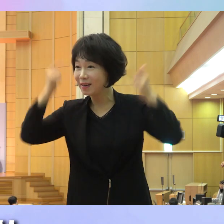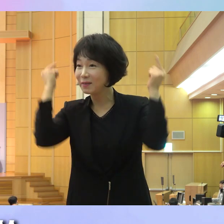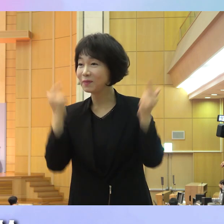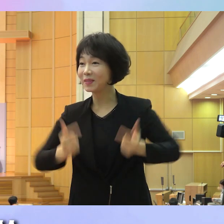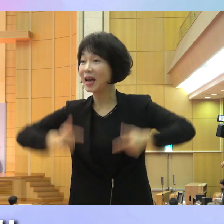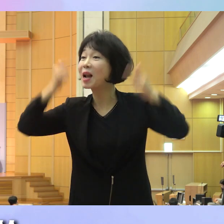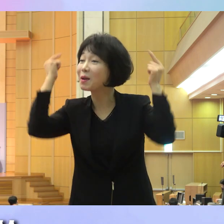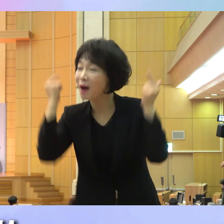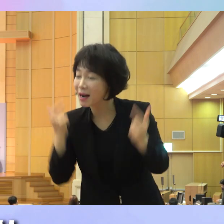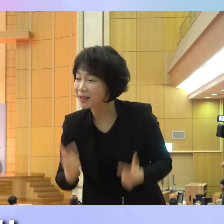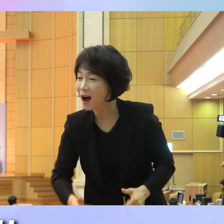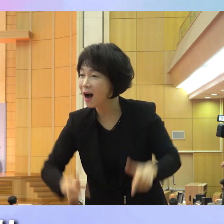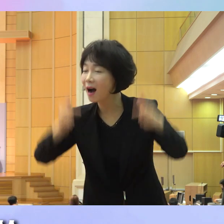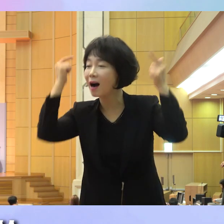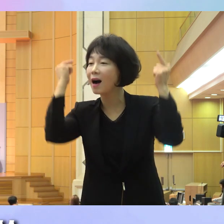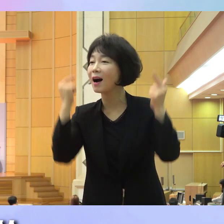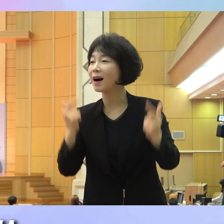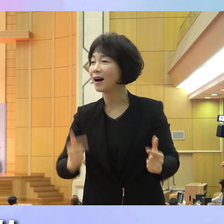날마다